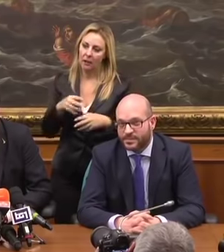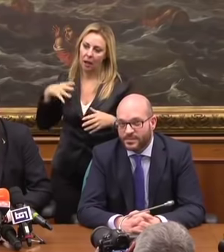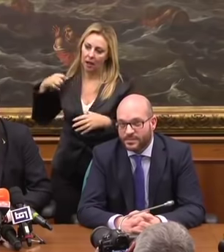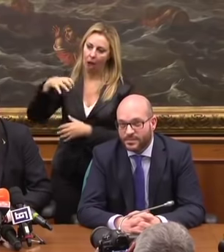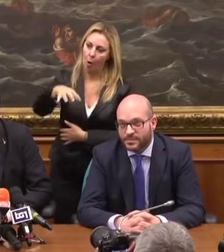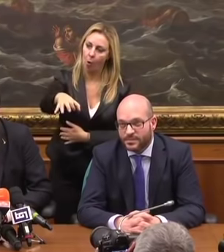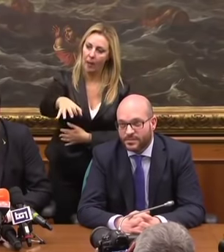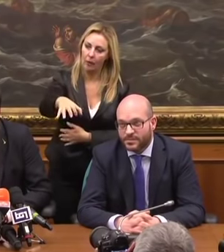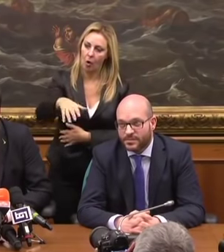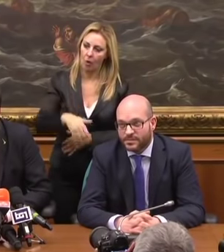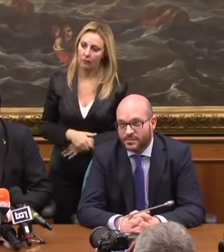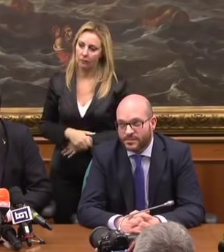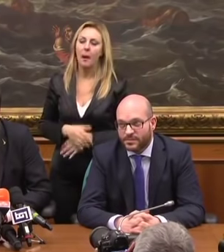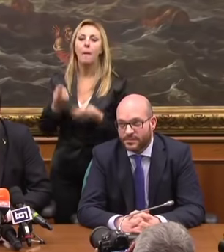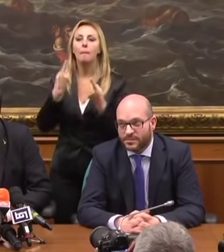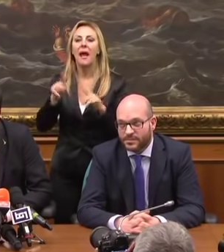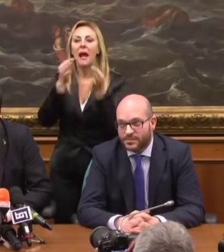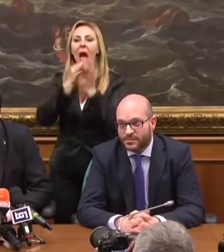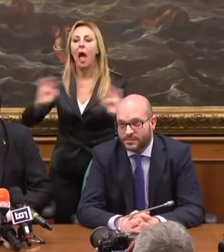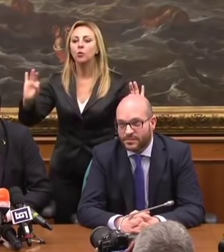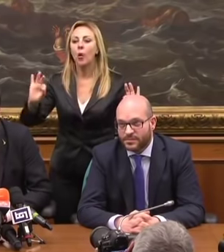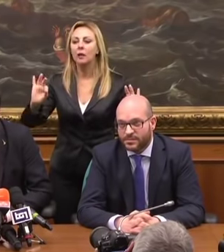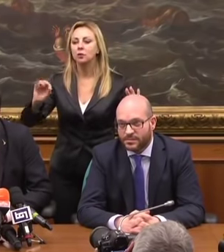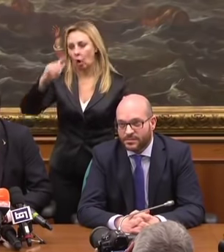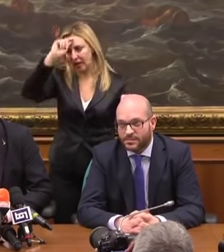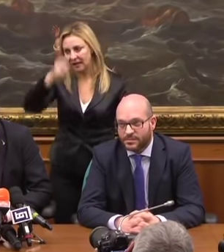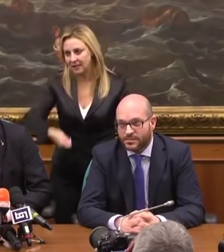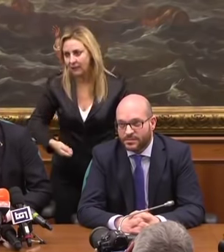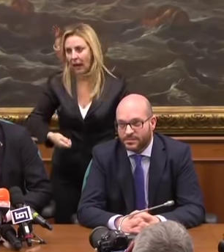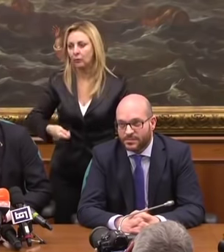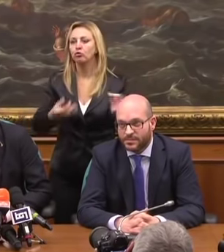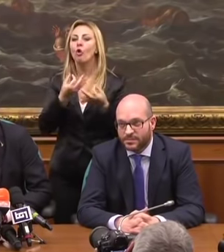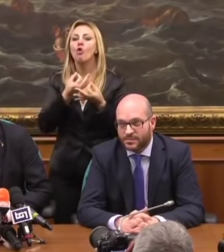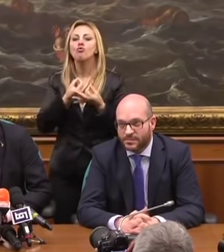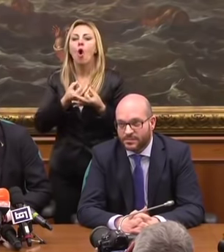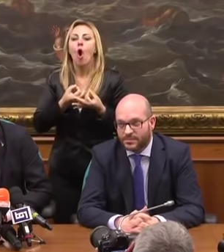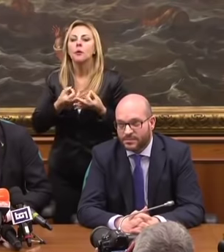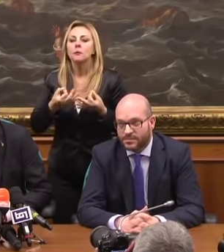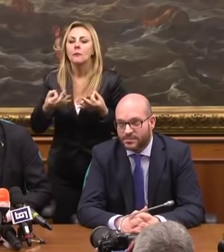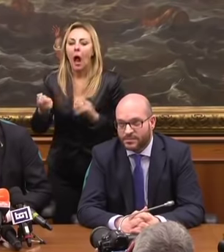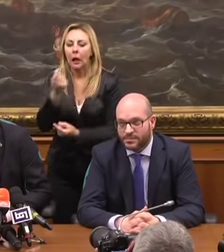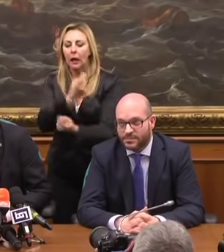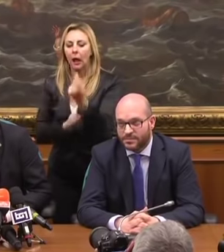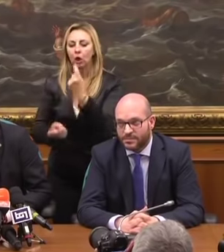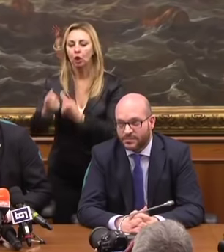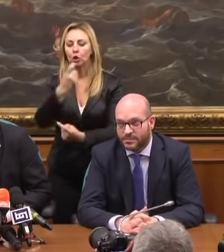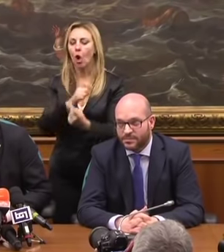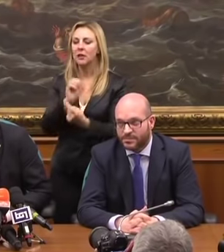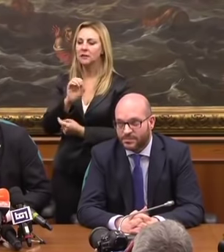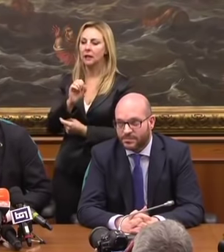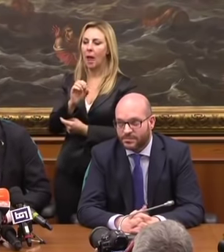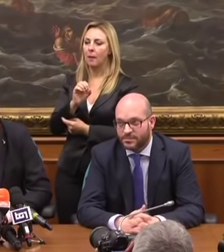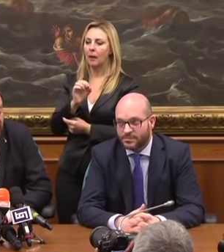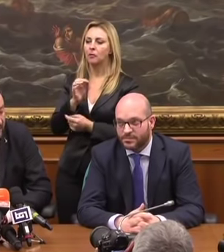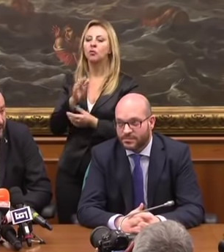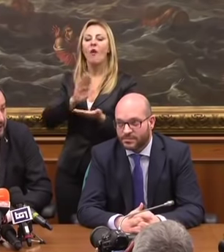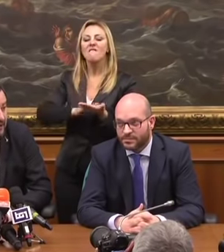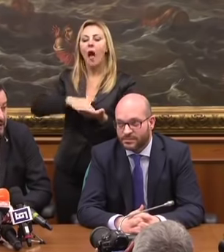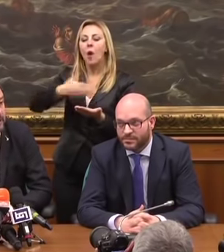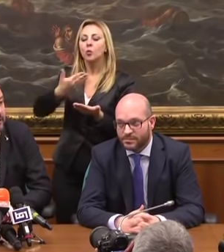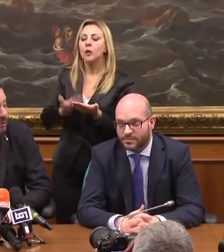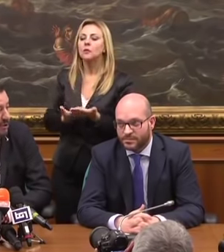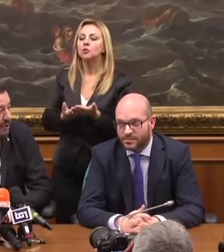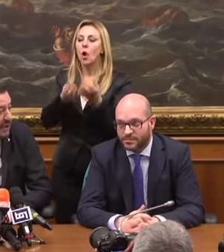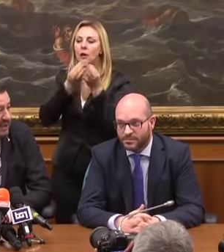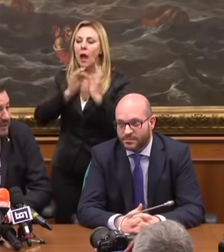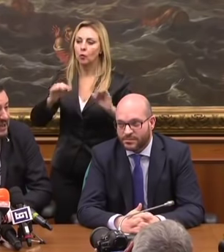sia per quanto riguarda l'educazione, il rispetto e la normalità che torna come materia di insegnamento e materia di valutazione,